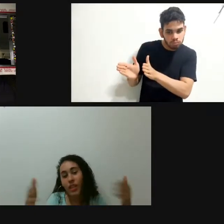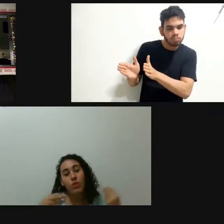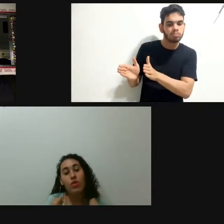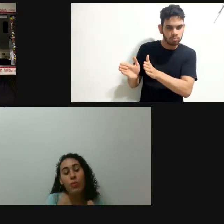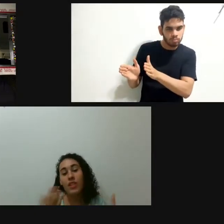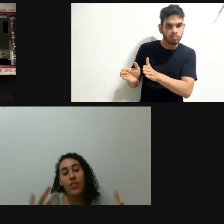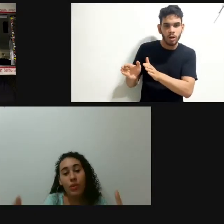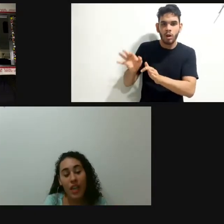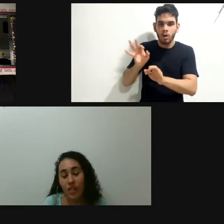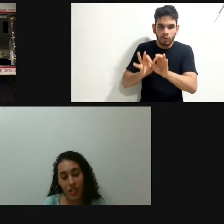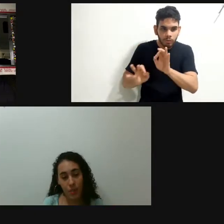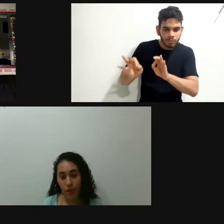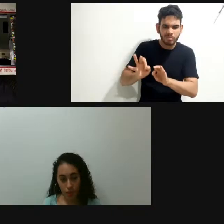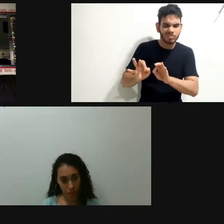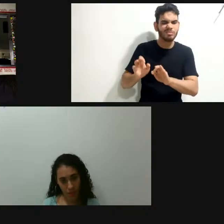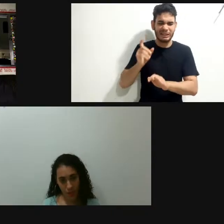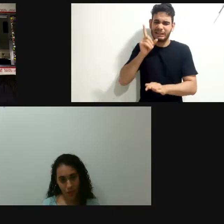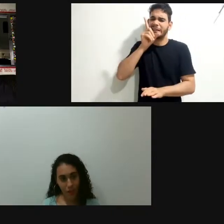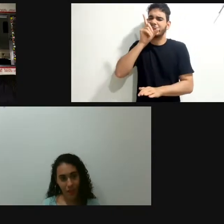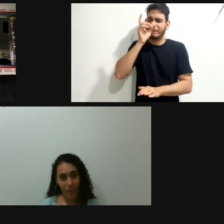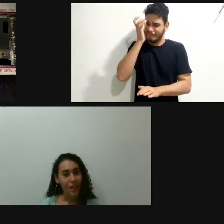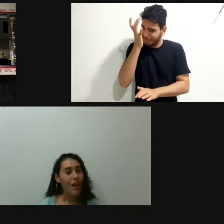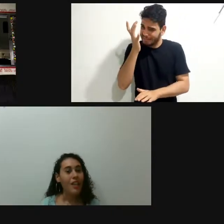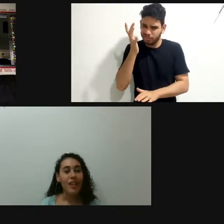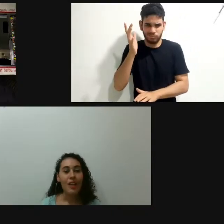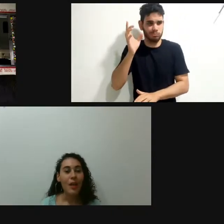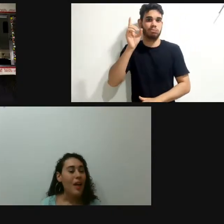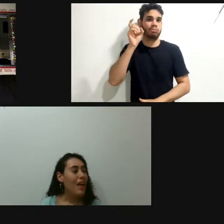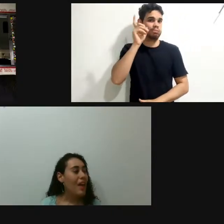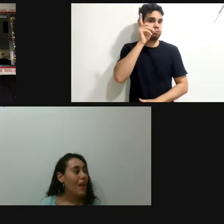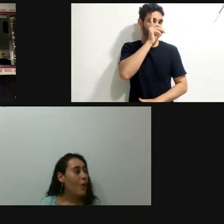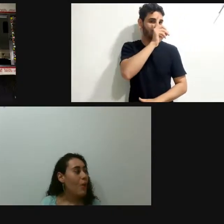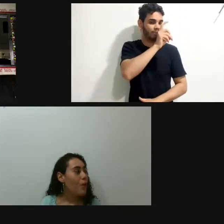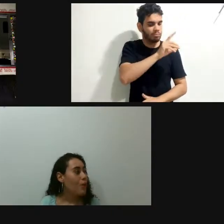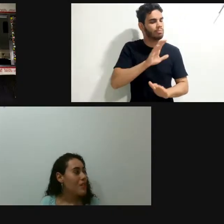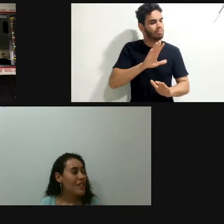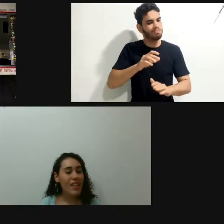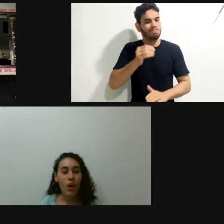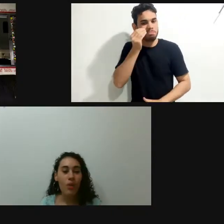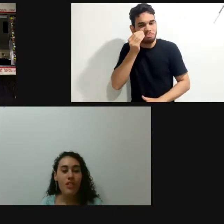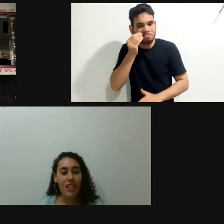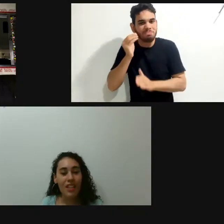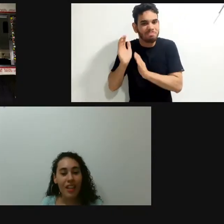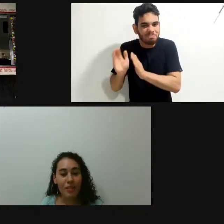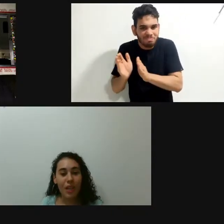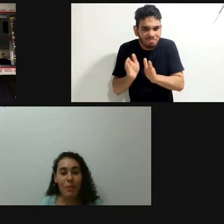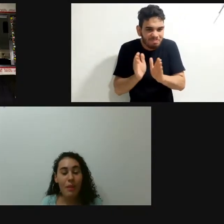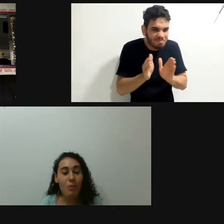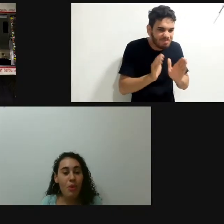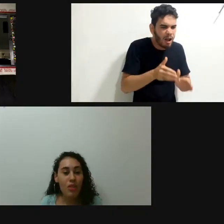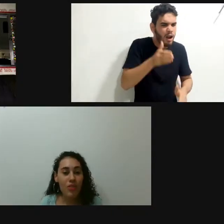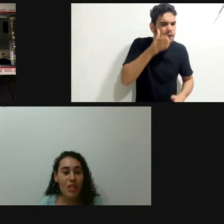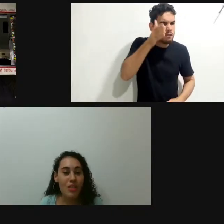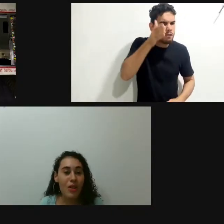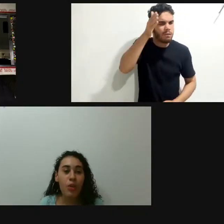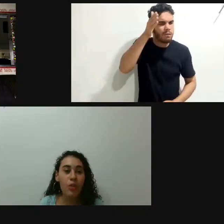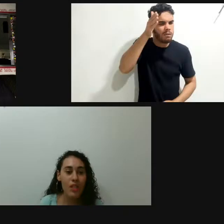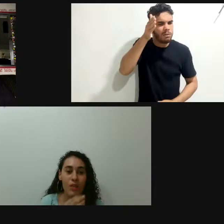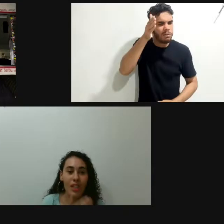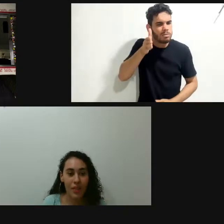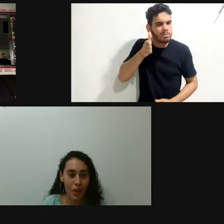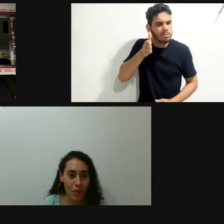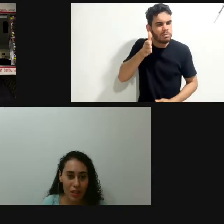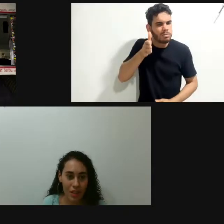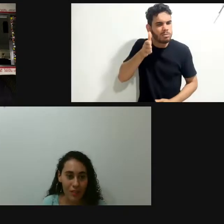programação. Eu tenho super dificuldade em fazer programação. Que eu seguir rotina, para mim é muito difícil. Eu não